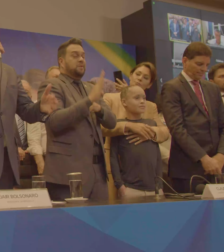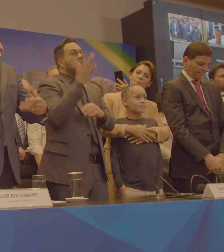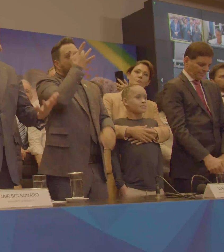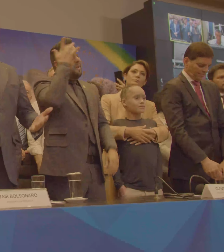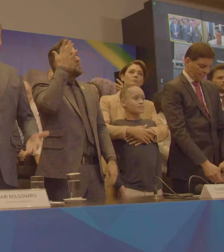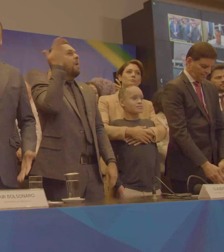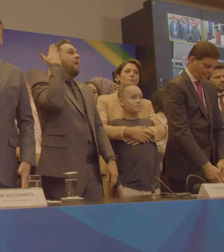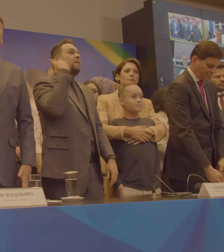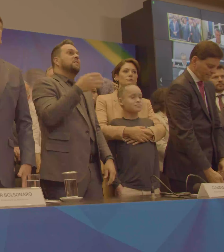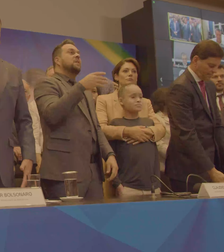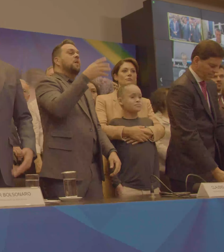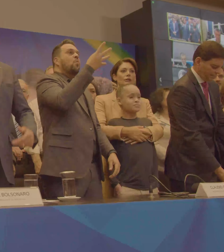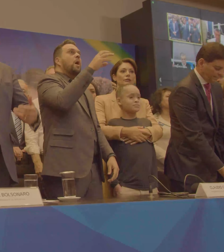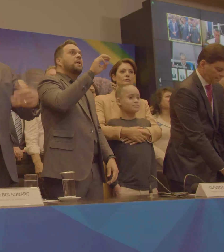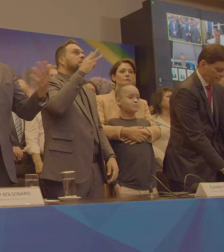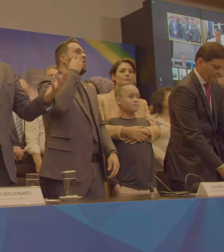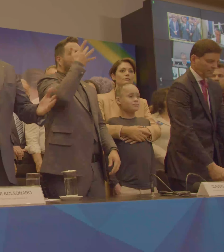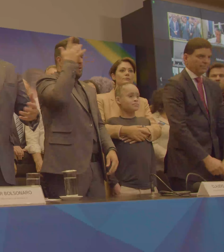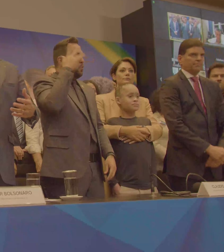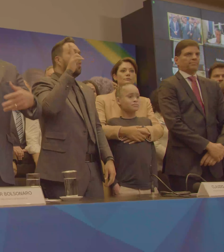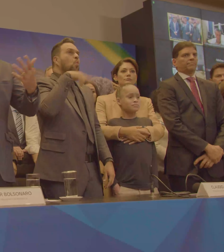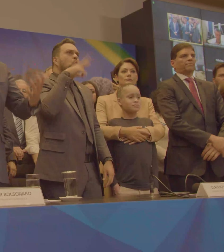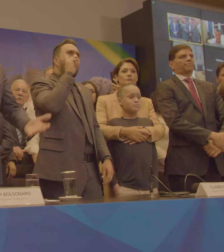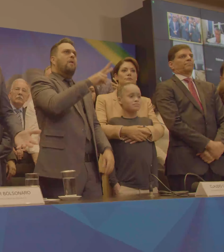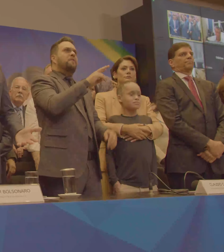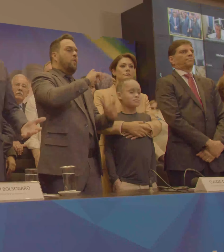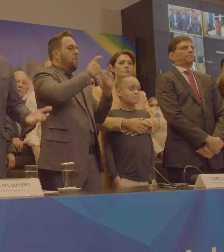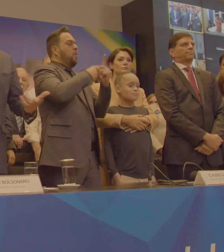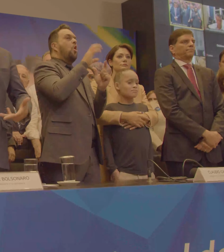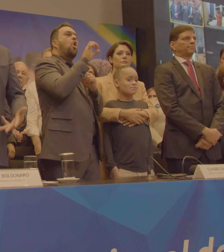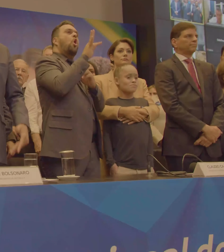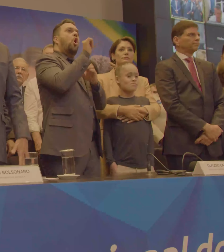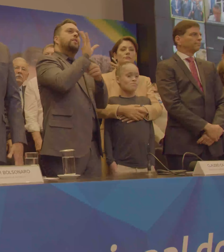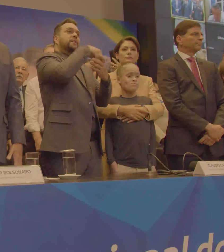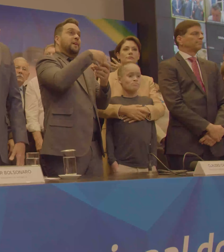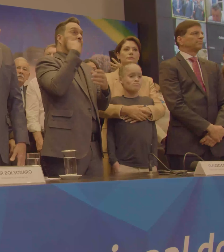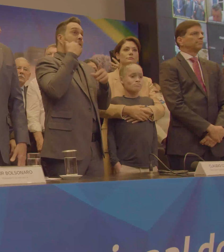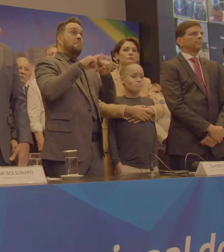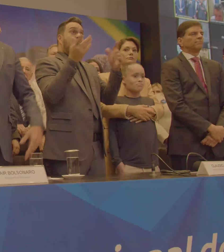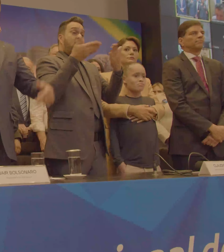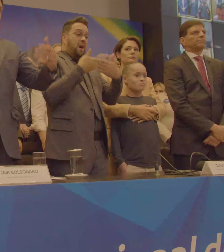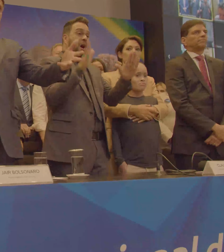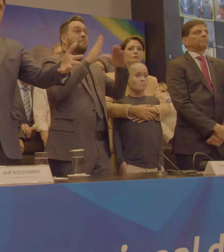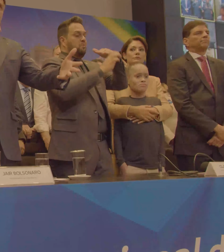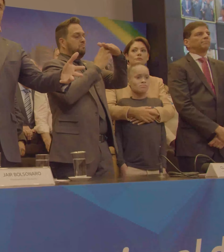pessoa. Quase 40 milhões de pessoas nunca viu tido uma conta em banco, passaram a ser microempresários.